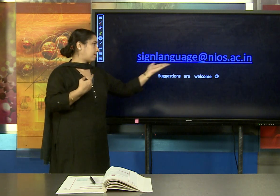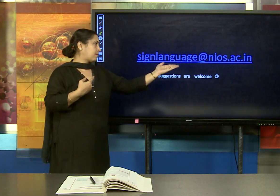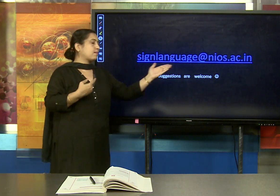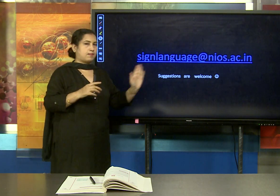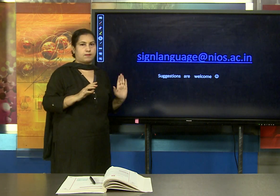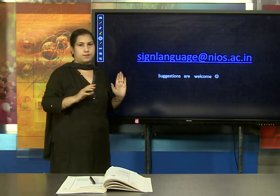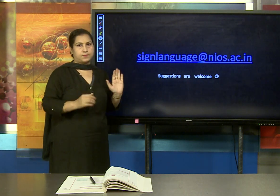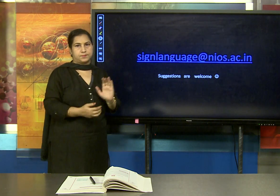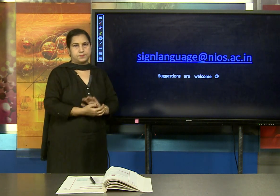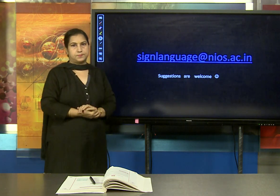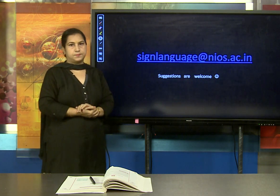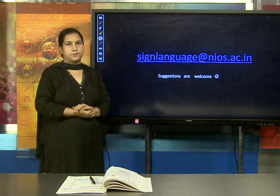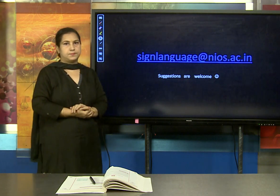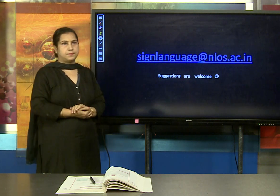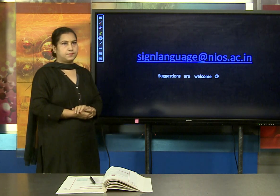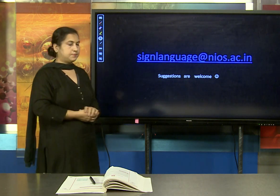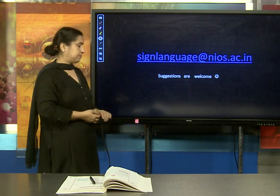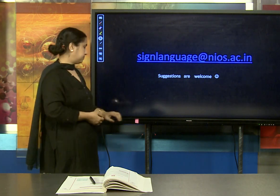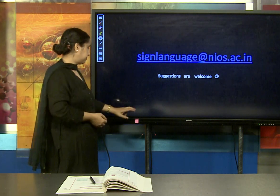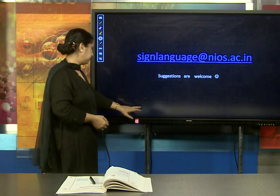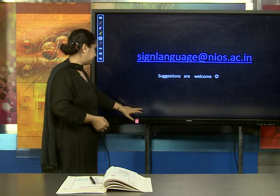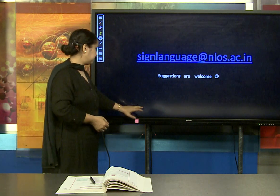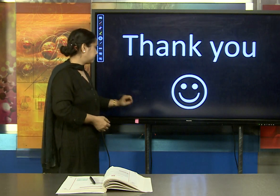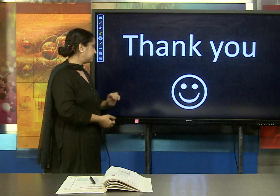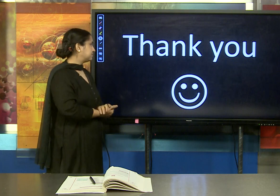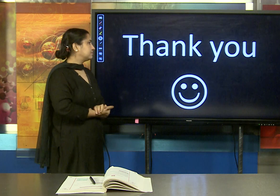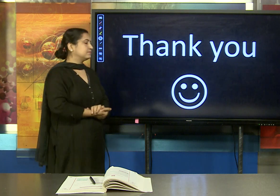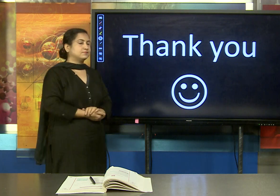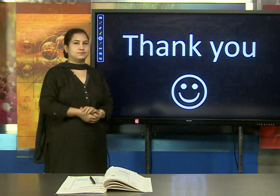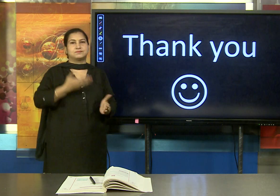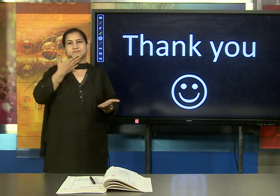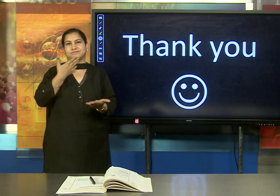पे भेज सकते हैं। बहुत बहुत धन्यवाद।